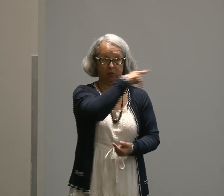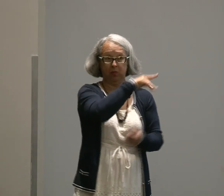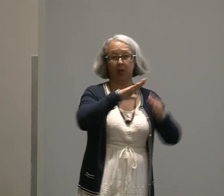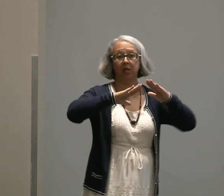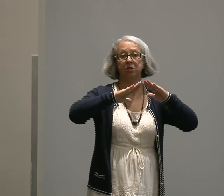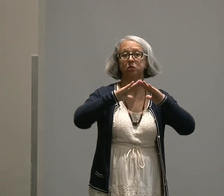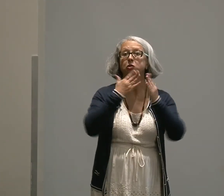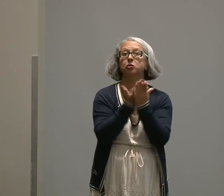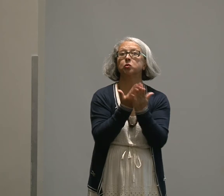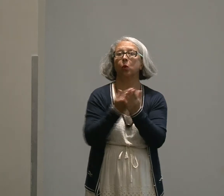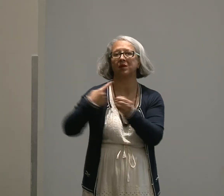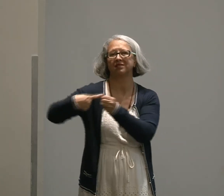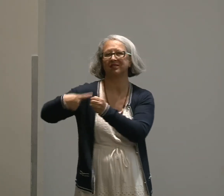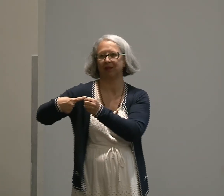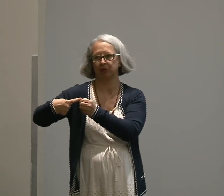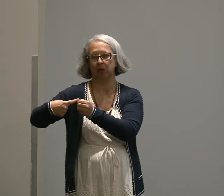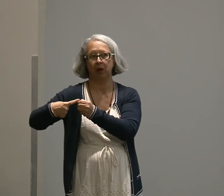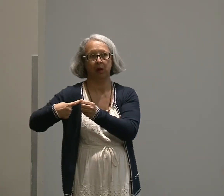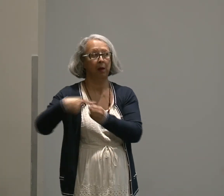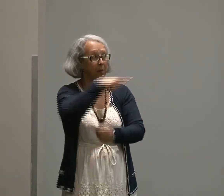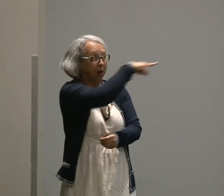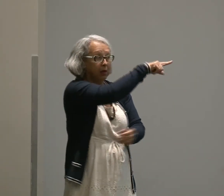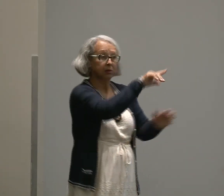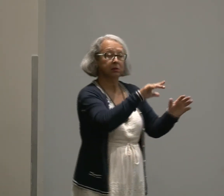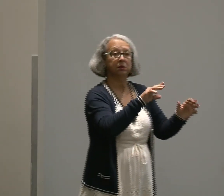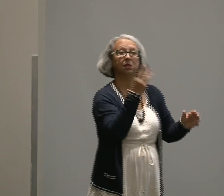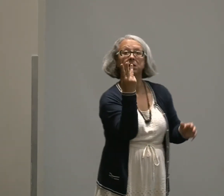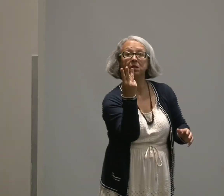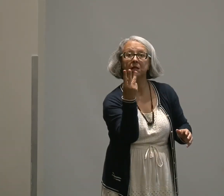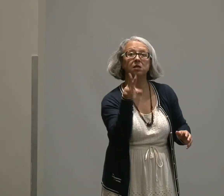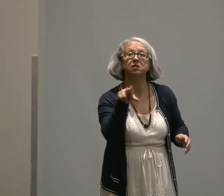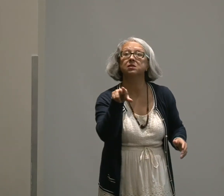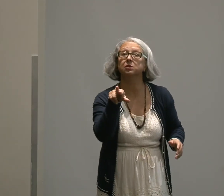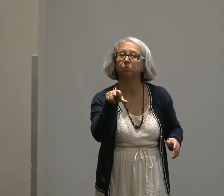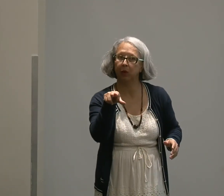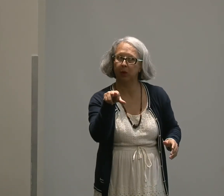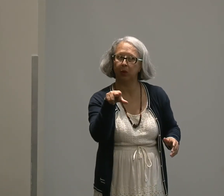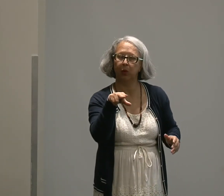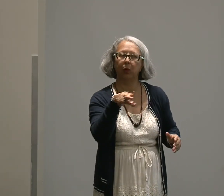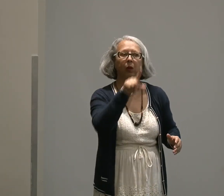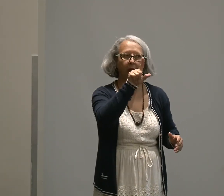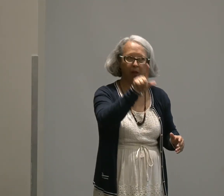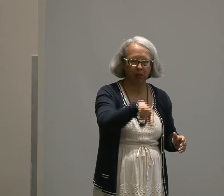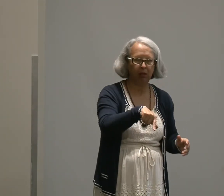Essa apresentação foi numa escola do interior, né? 3 irmãos,